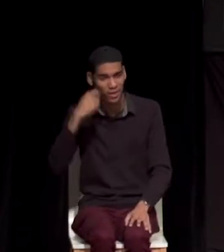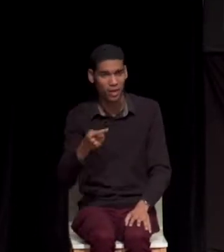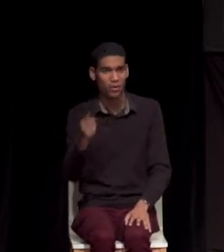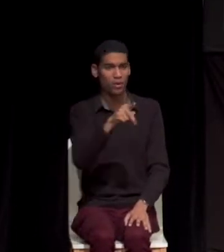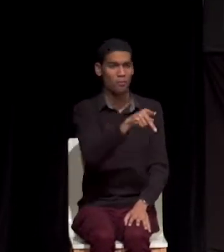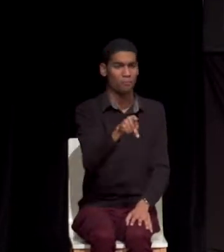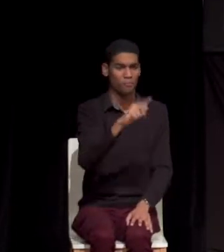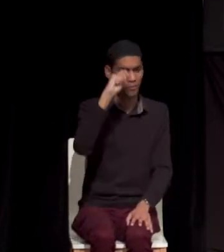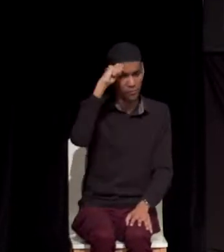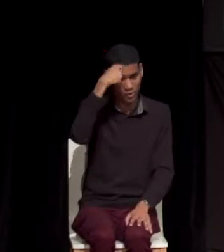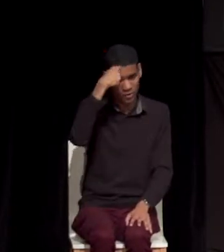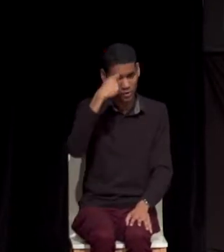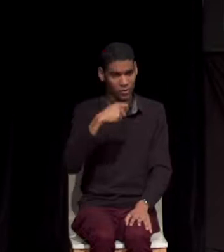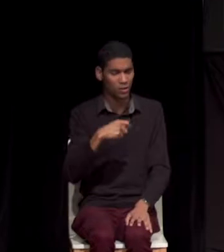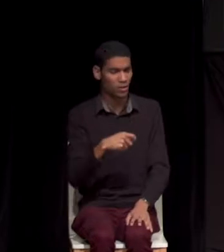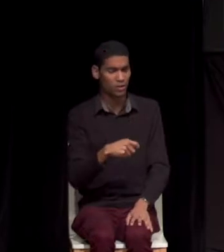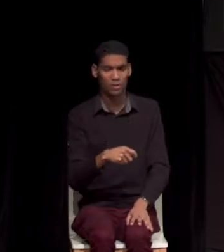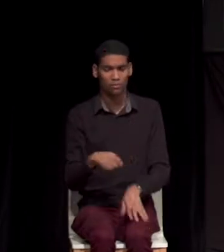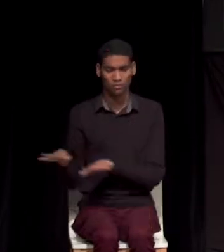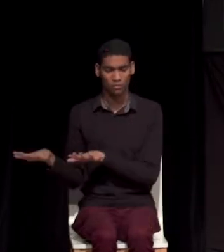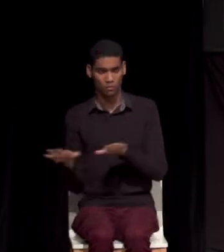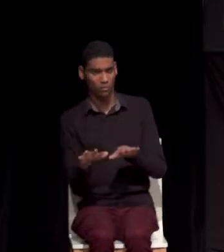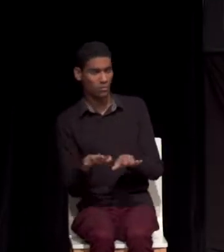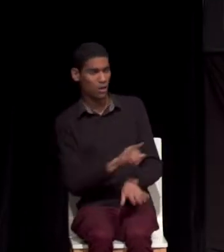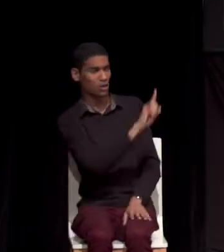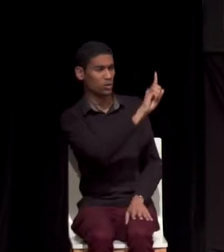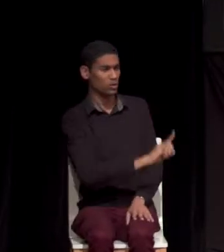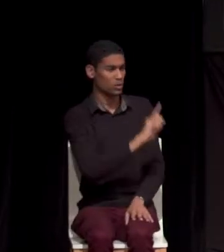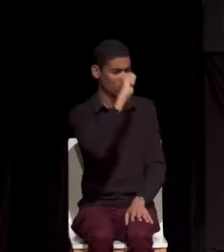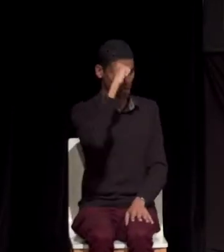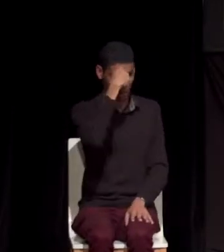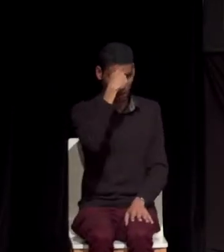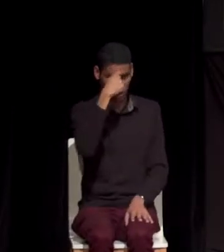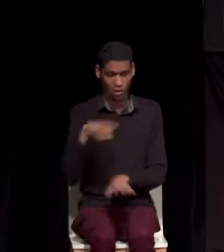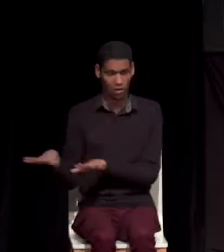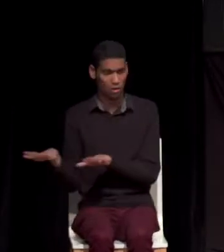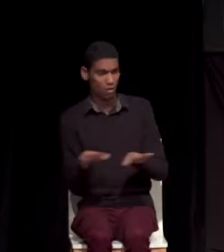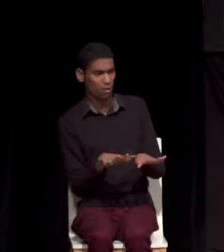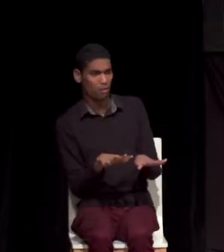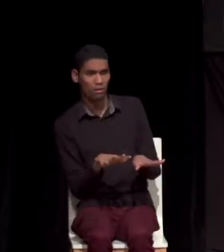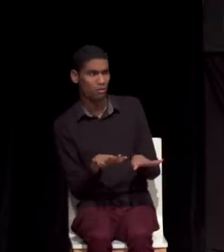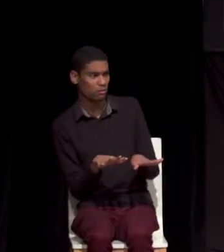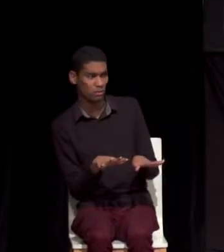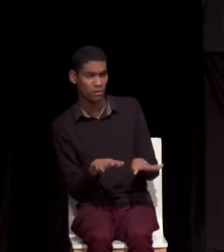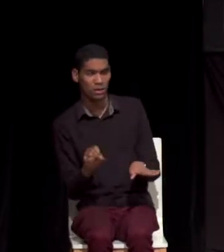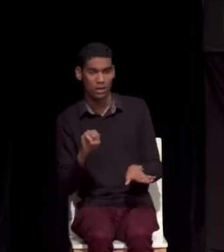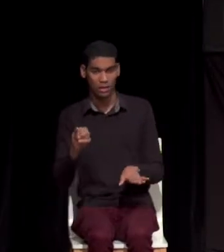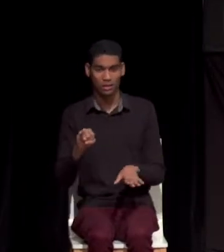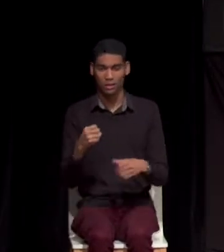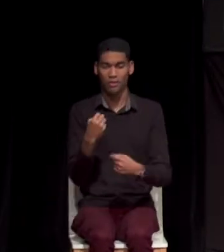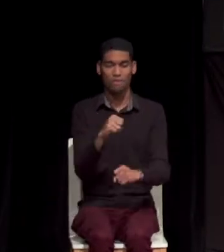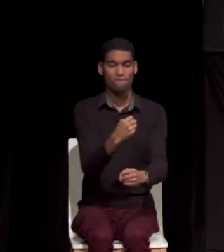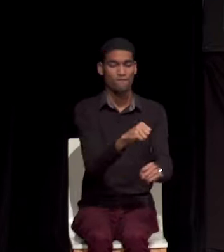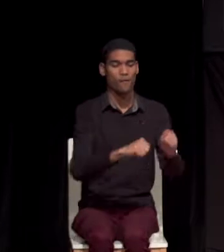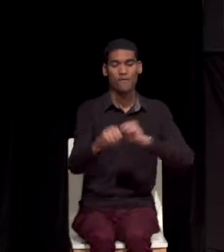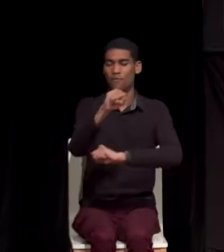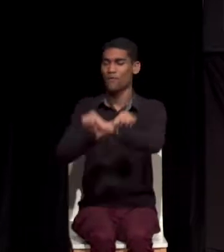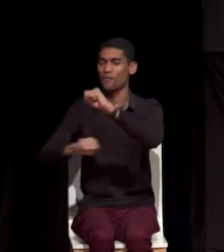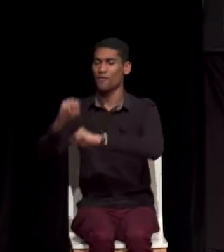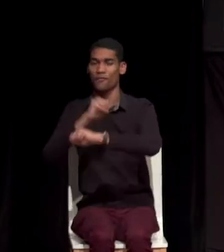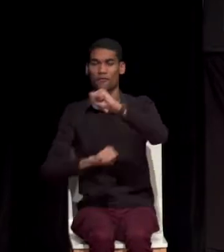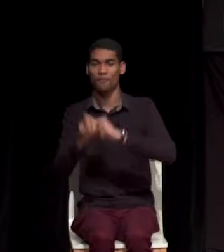professor negro, também se incomoda. Se é um diretor negro, também incomoda. Mas se você é o faxineiro, tudo bem. Se